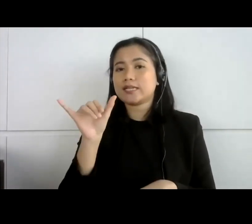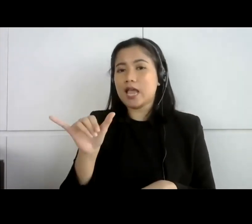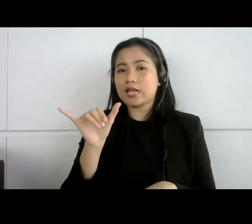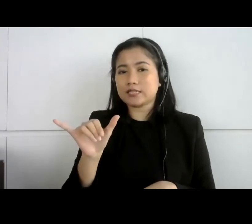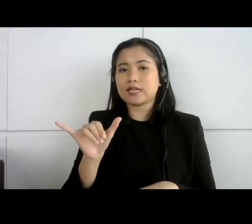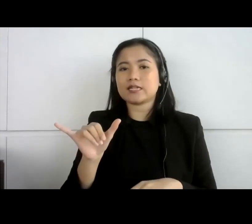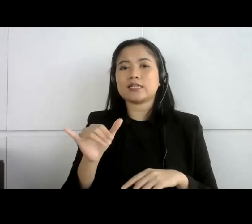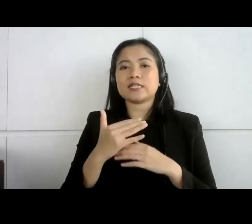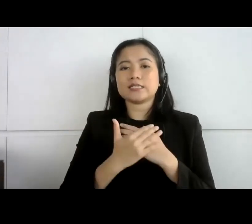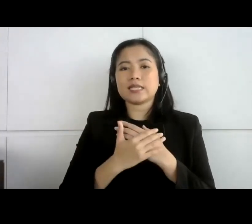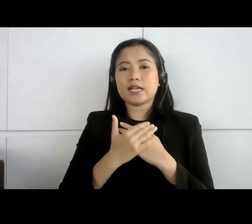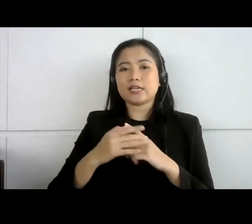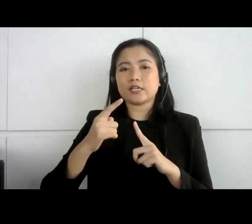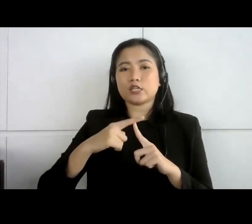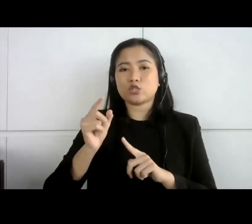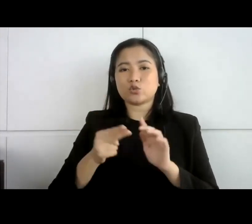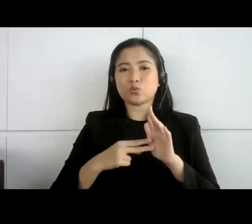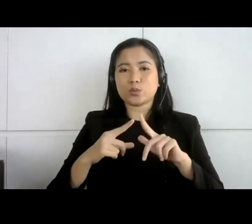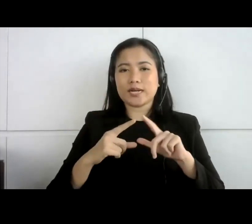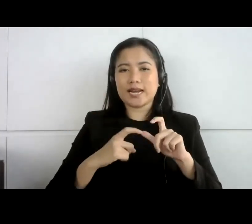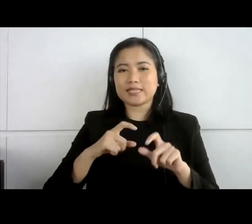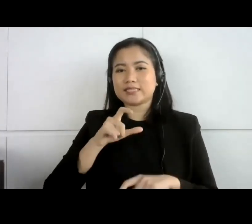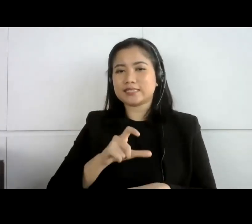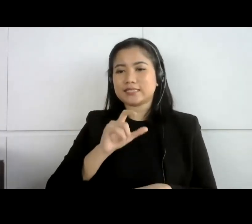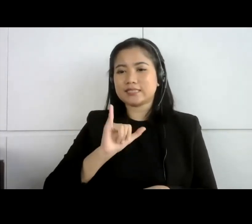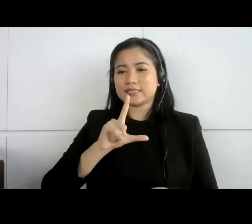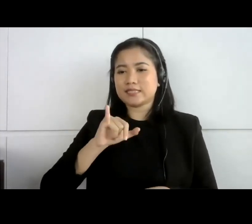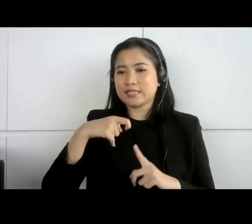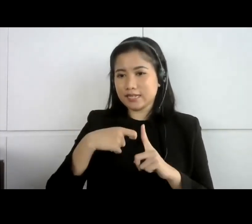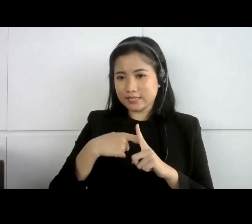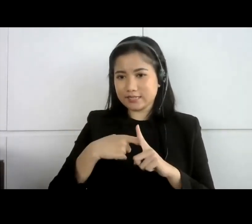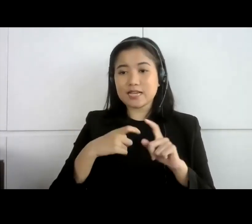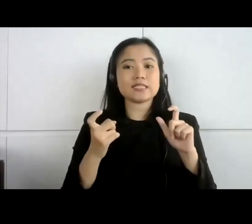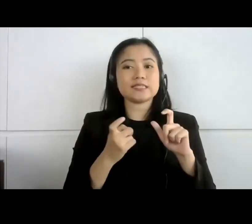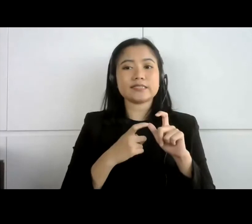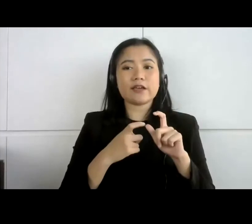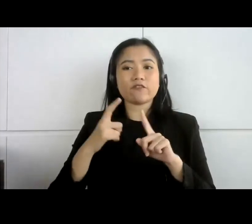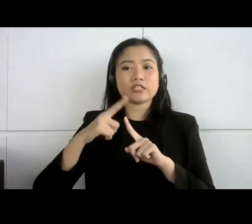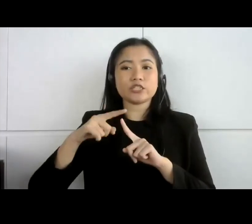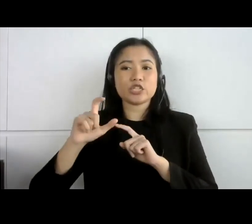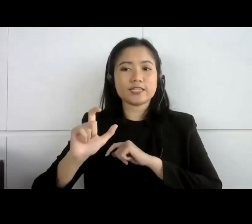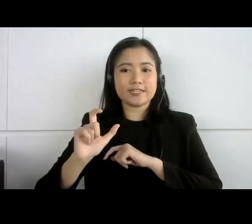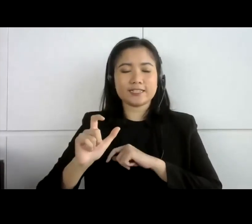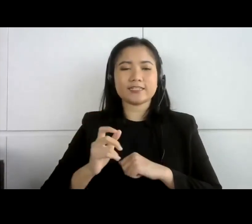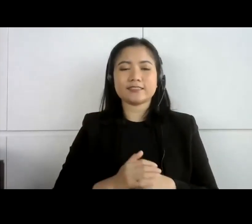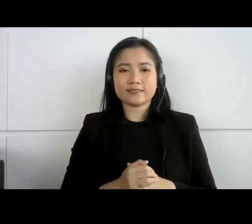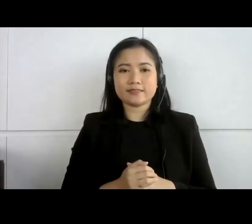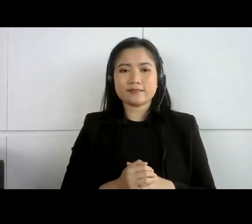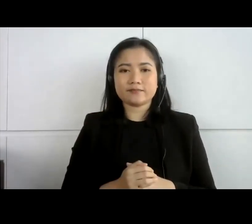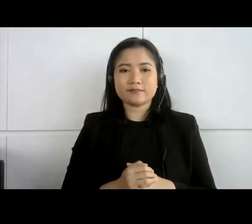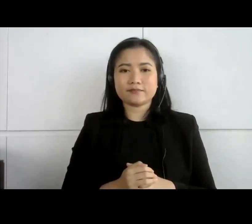Yayasan Sayang Tunas Cilik, dalam hal ini Save the Children, yang telah bersusah